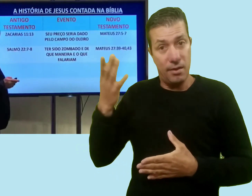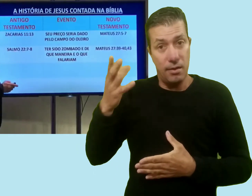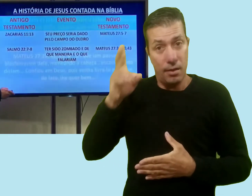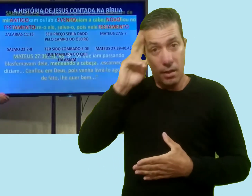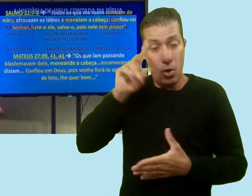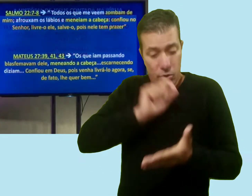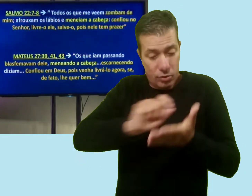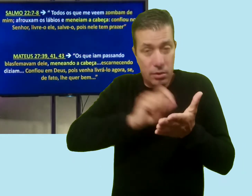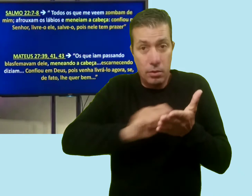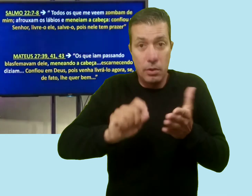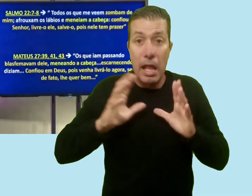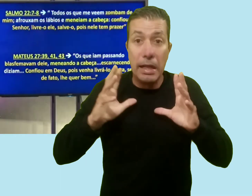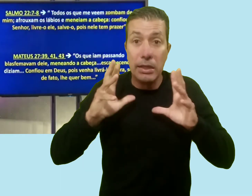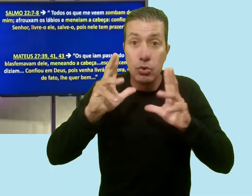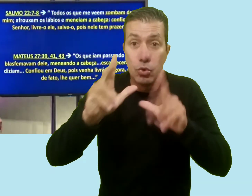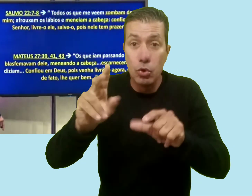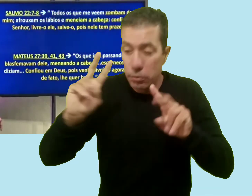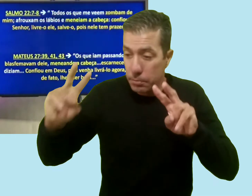Olha o que ele escreveu.